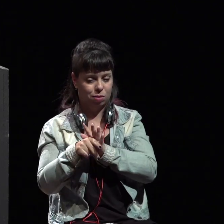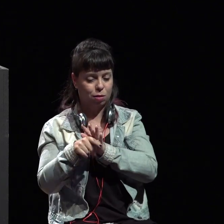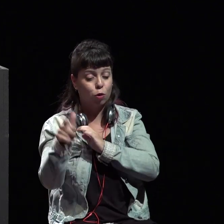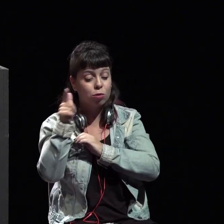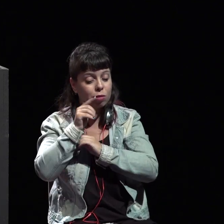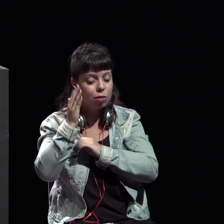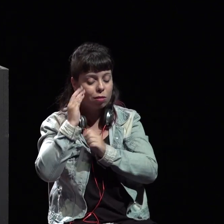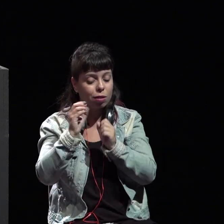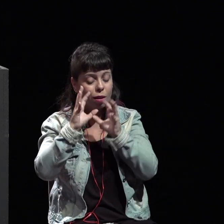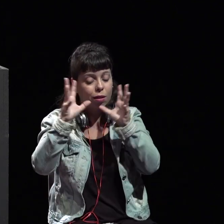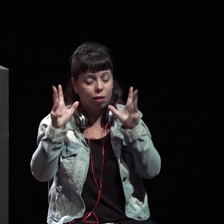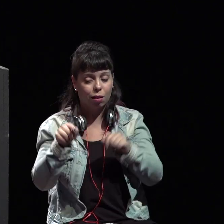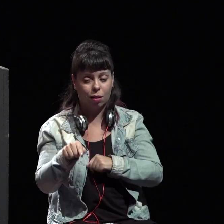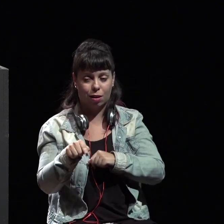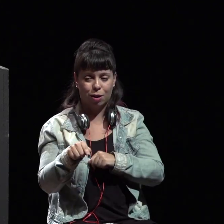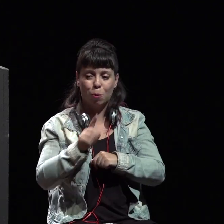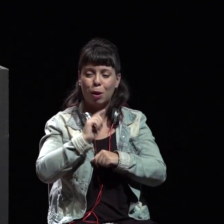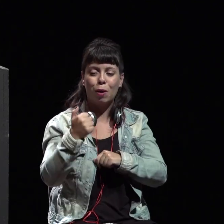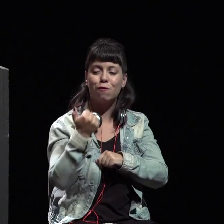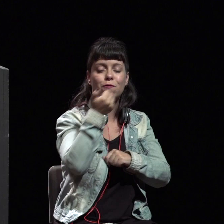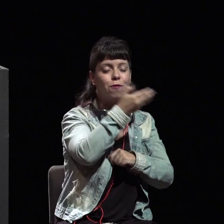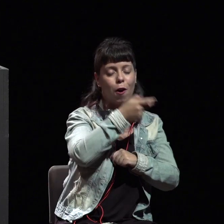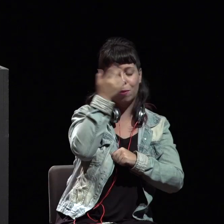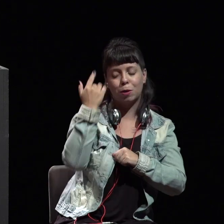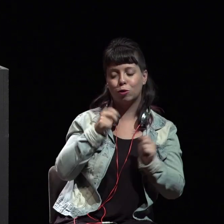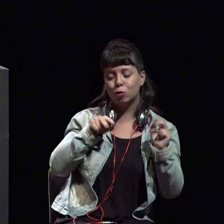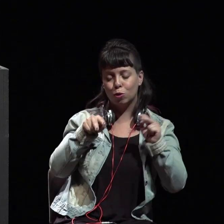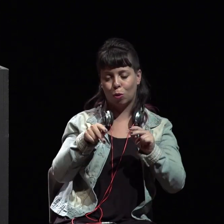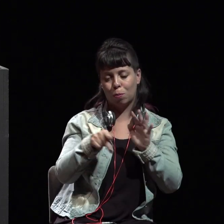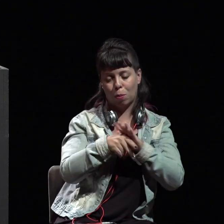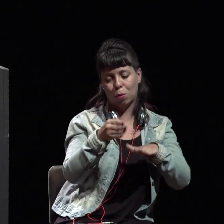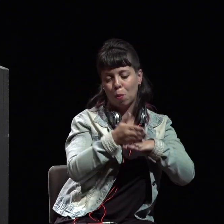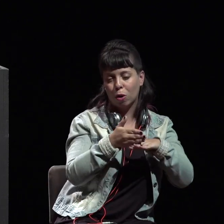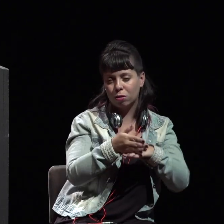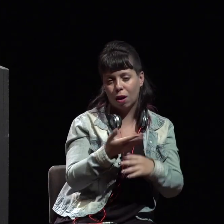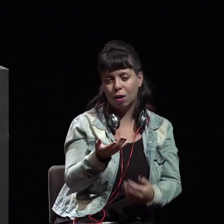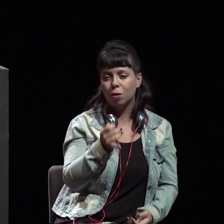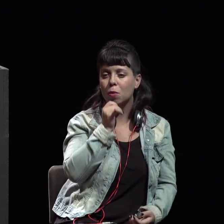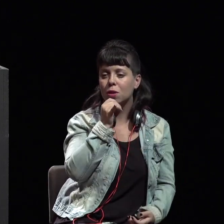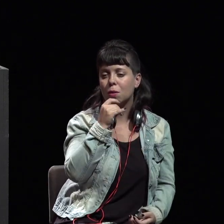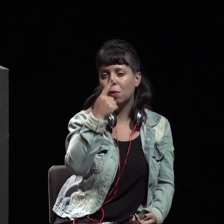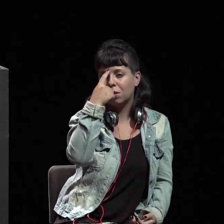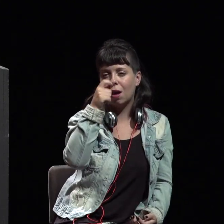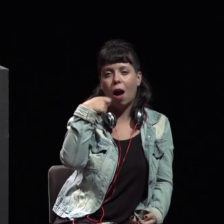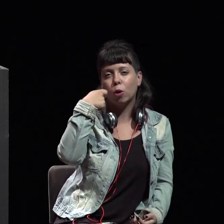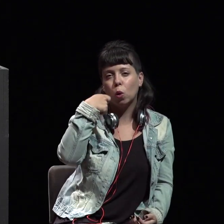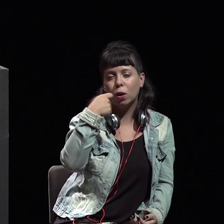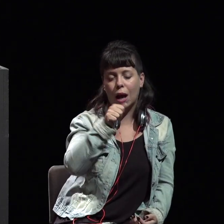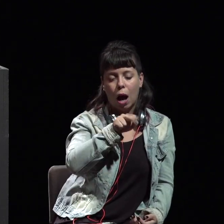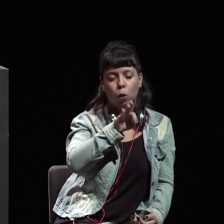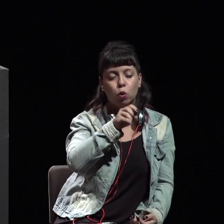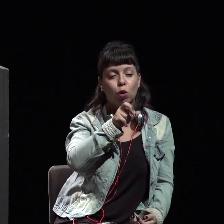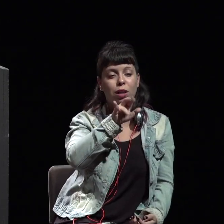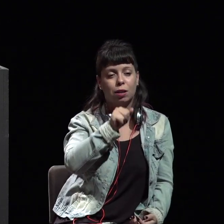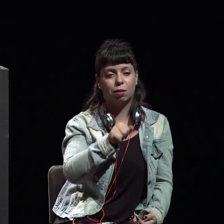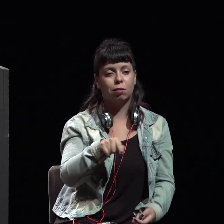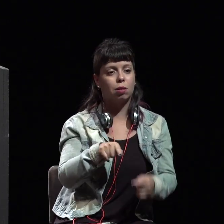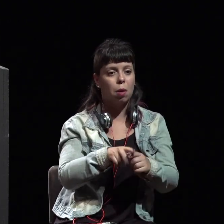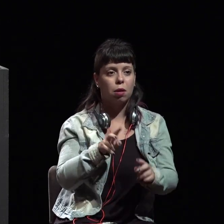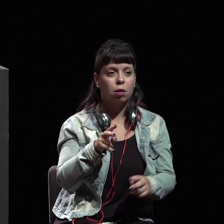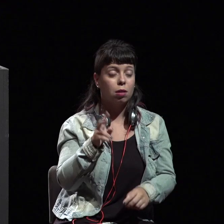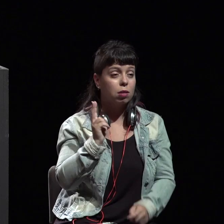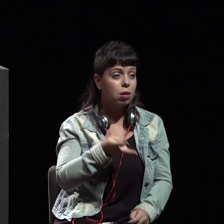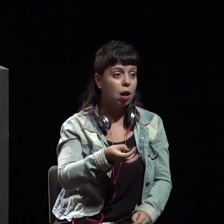são tão comuns, derivadas dos pressupostos modernos, como, por exemplo, as noções de autoria, né, e essa compulsão pela objetificação,